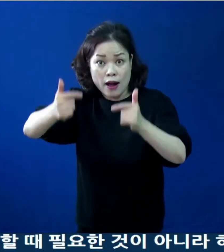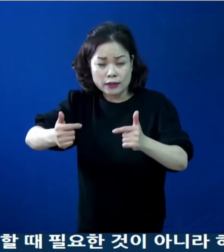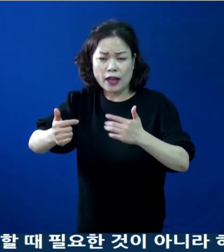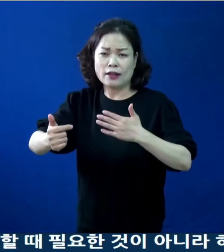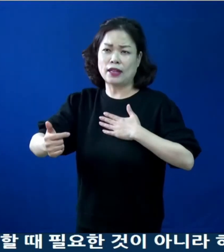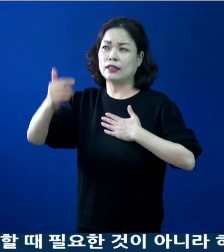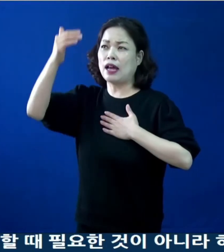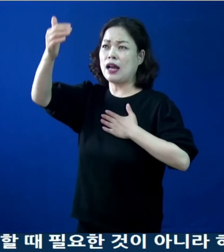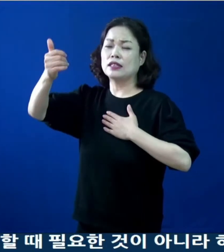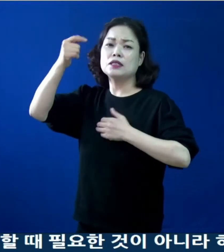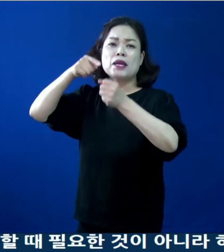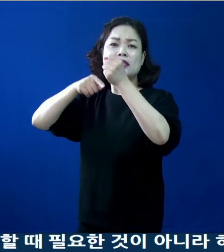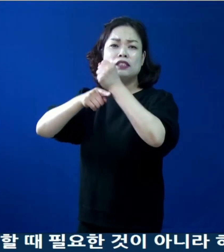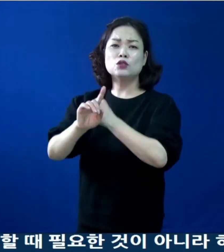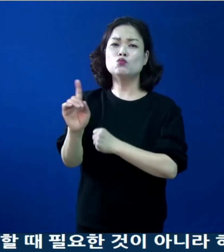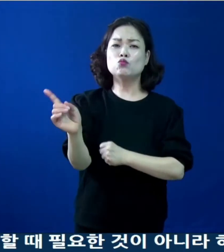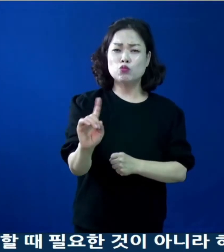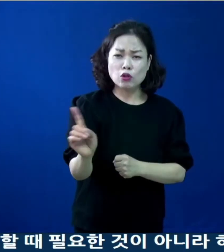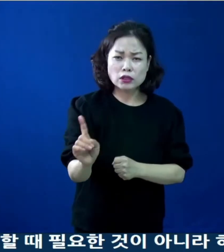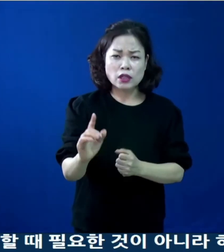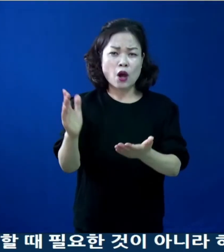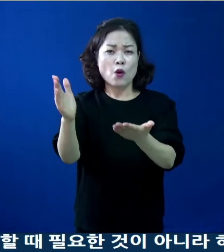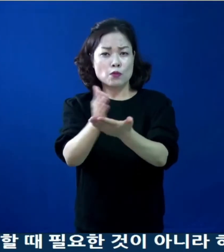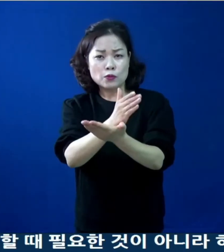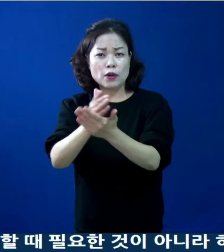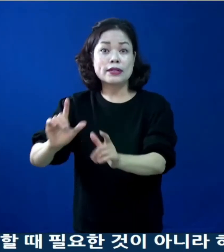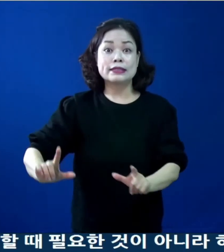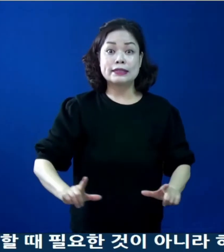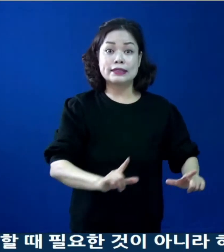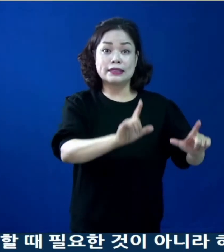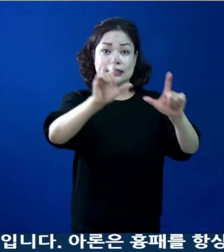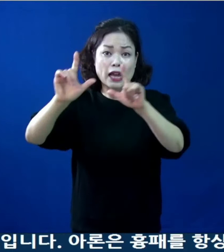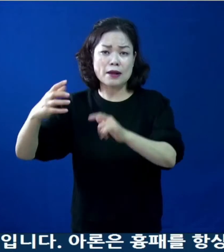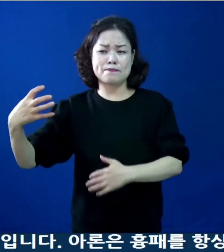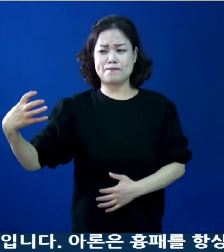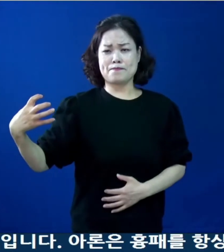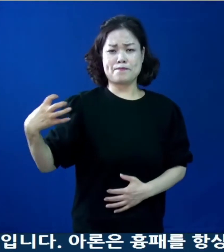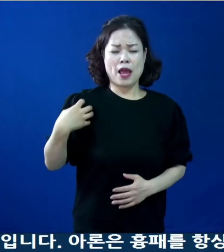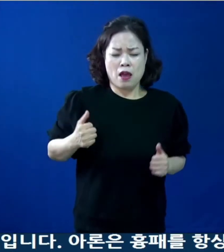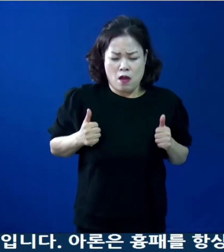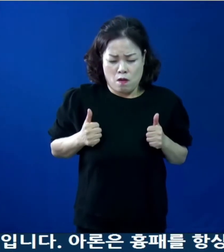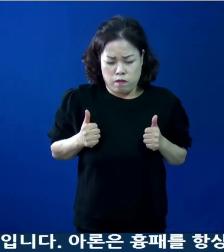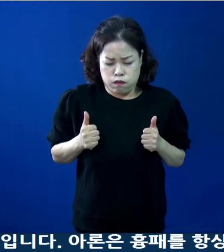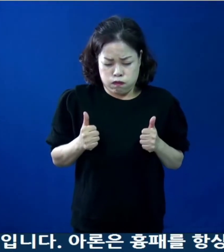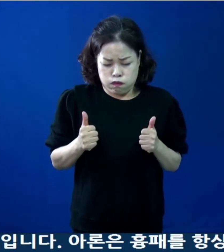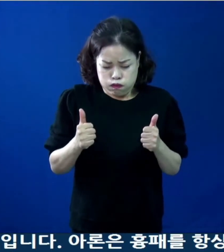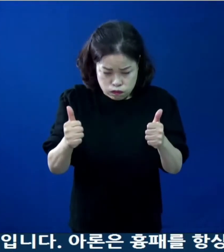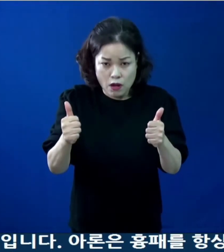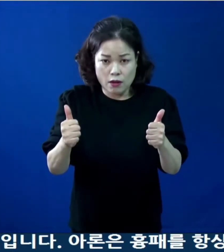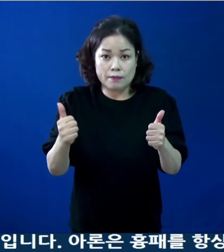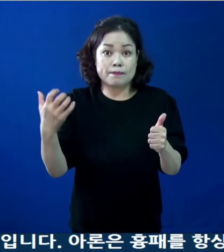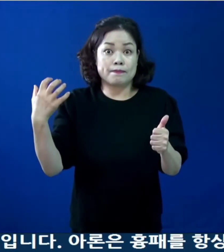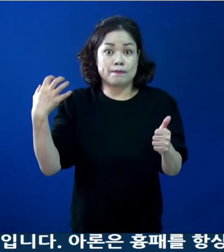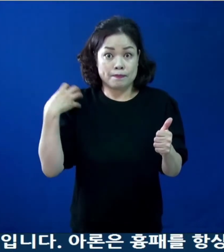나는 하나님의 뜻이 무엇인지를 분별하며 사는 책무를 성실하게 수행하겠습니다.